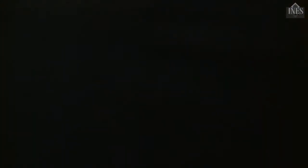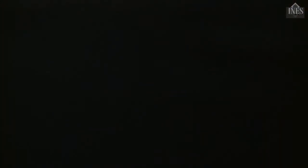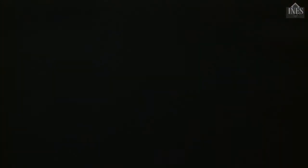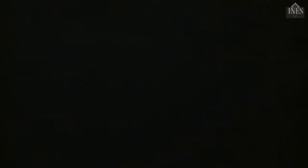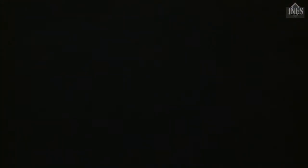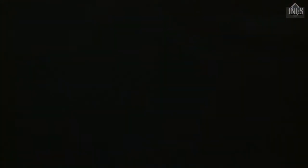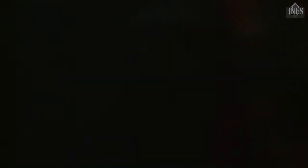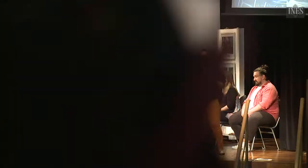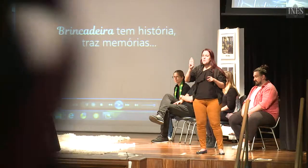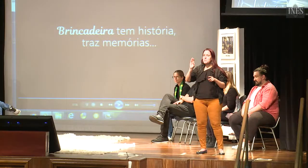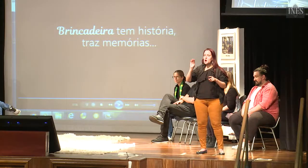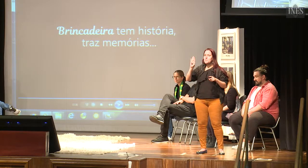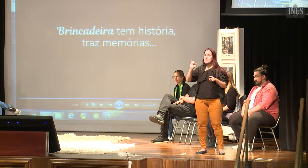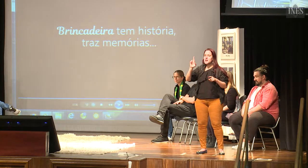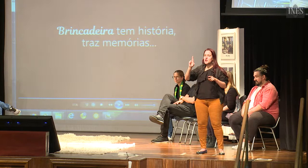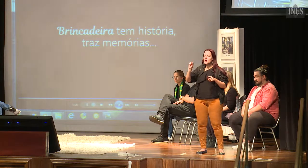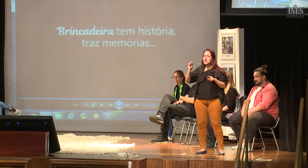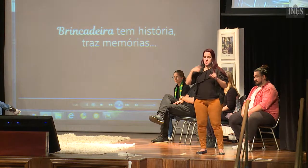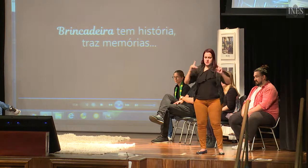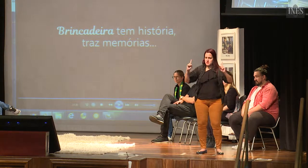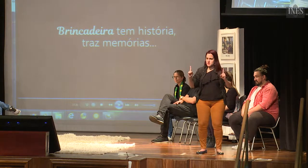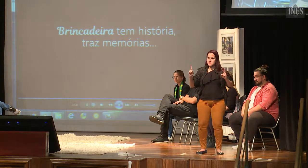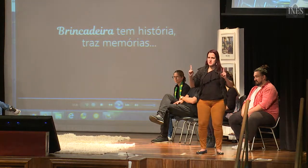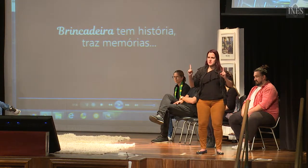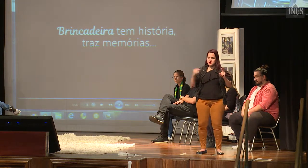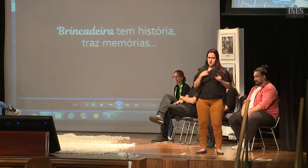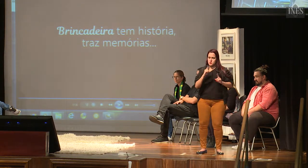brincadeira de ciranda. De bobinho também.